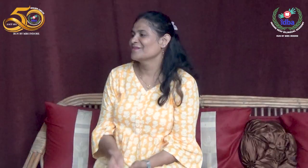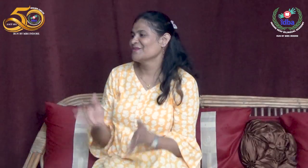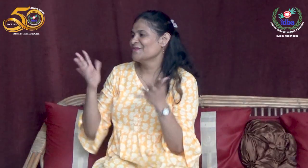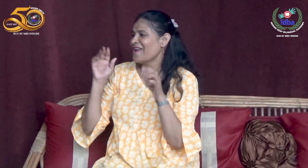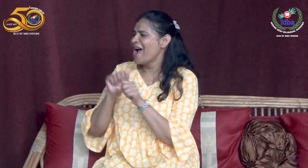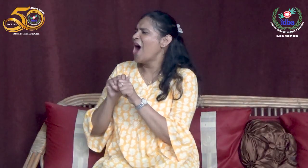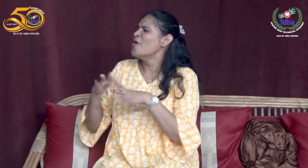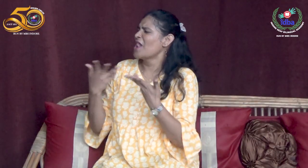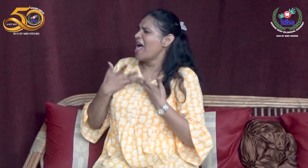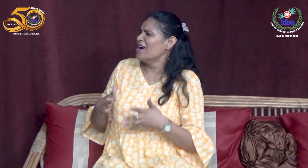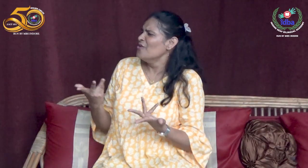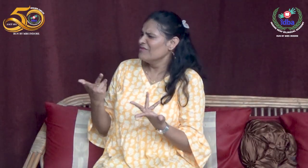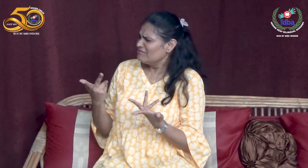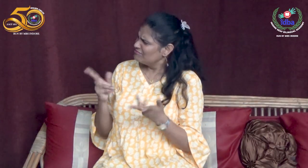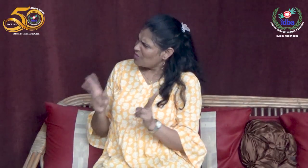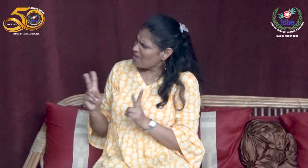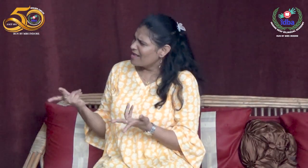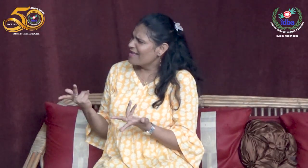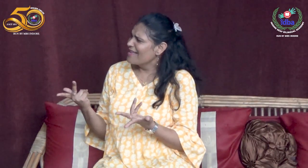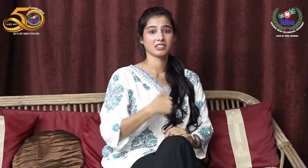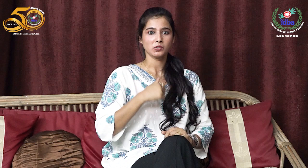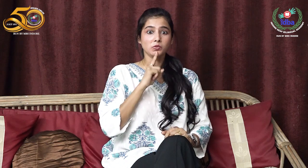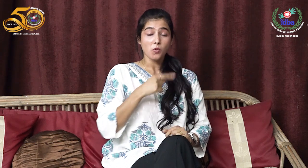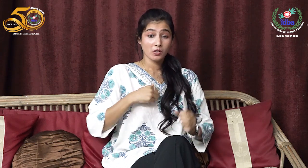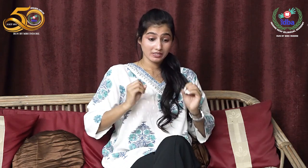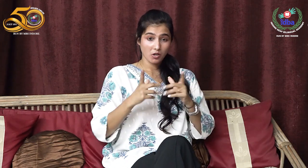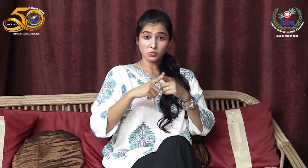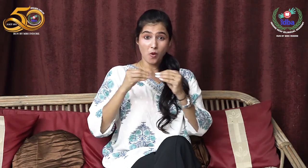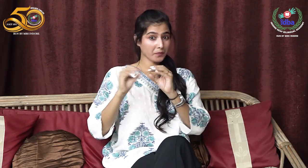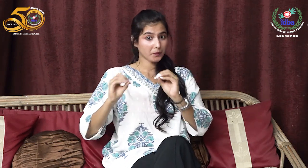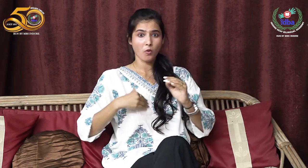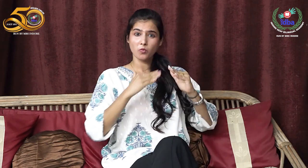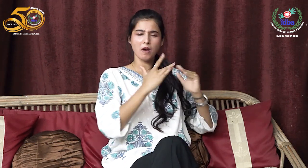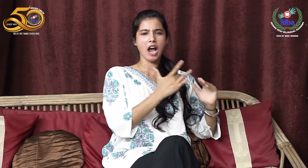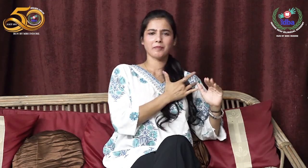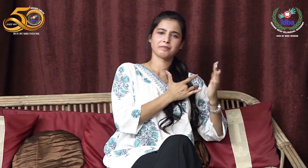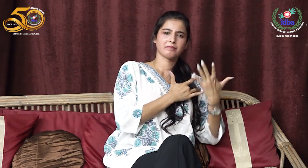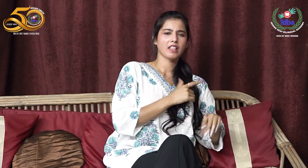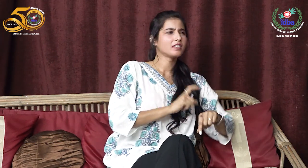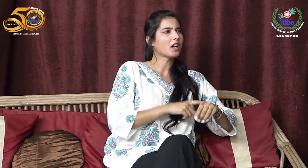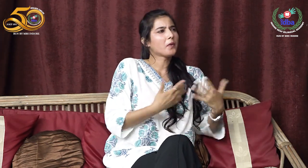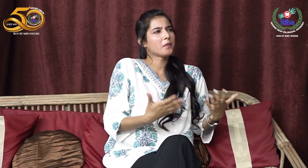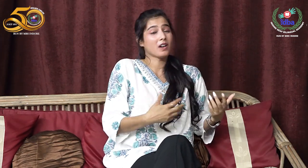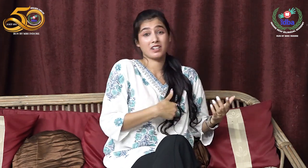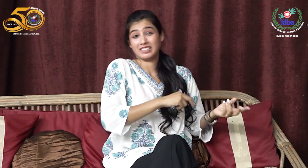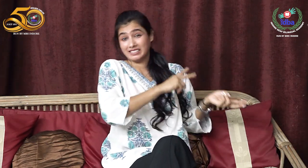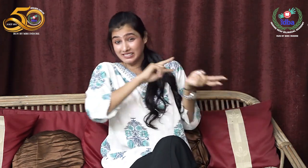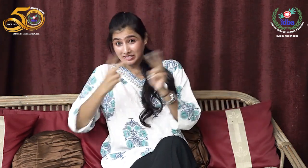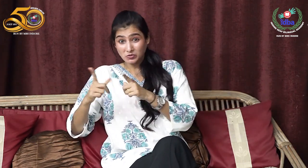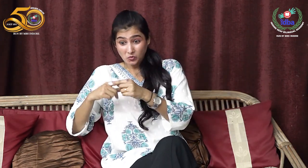किया। तो आप थकान नहीं होती आपको? हाँ, जॉब जो है मेरा इजी नहीं, पर घर की मेरी हैबिट है,